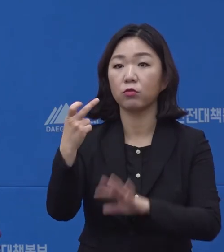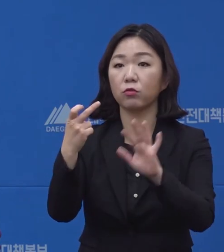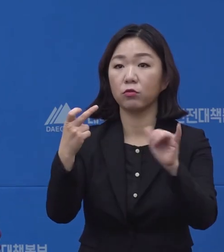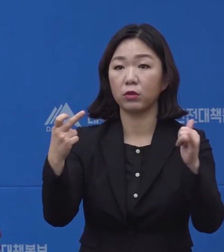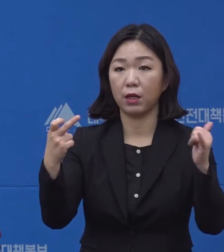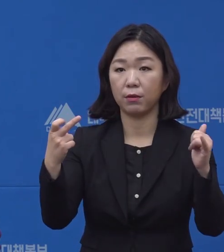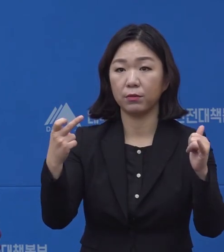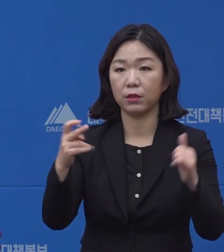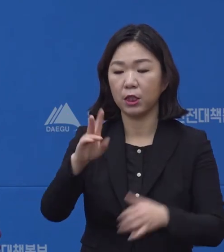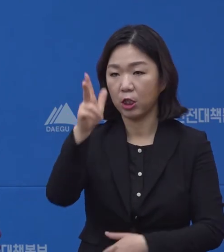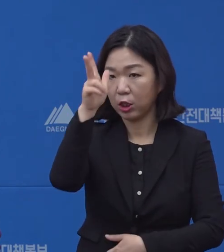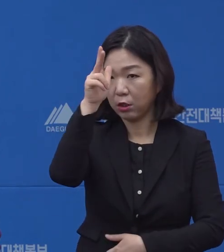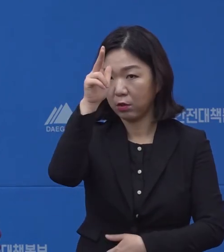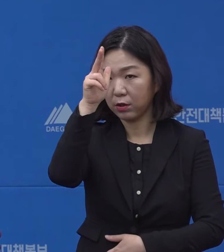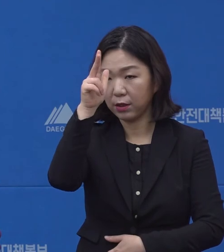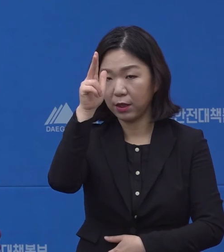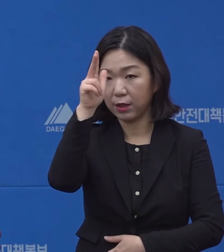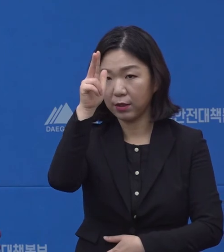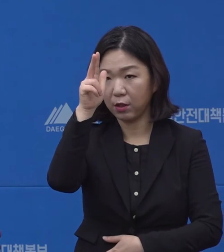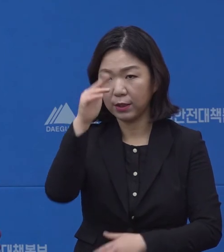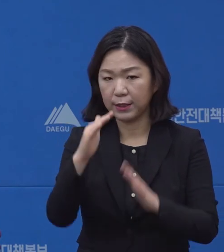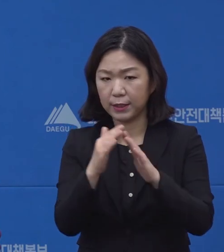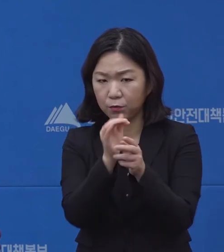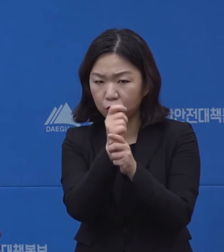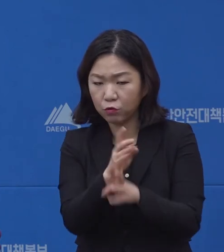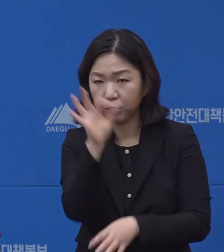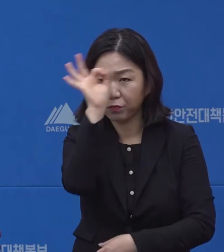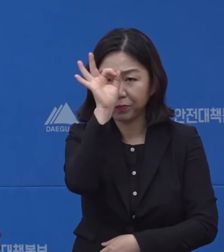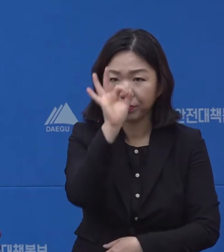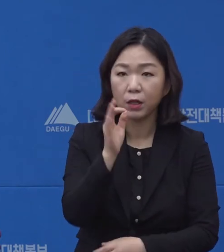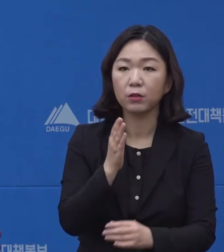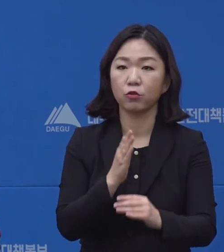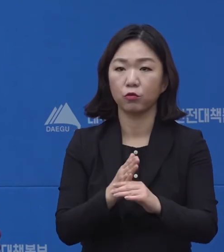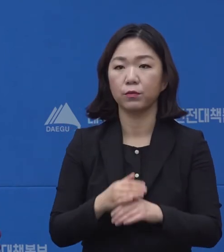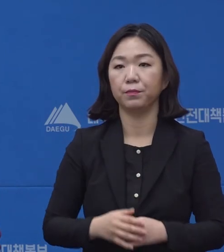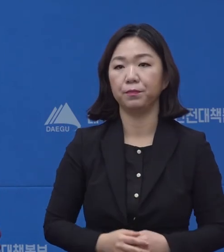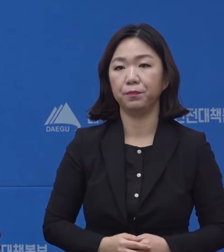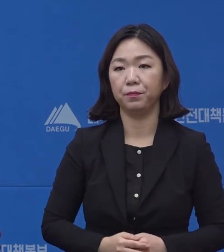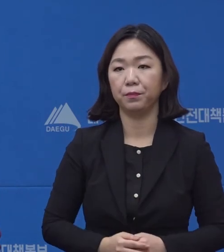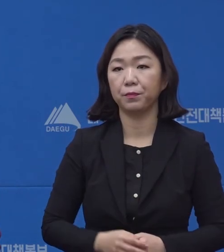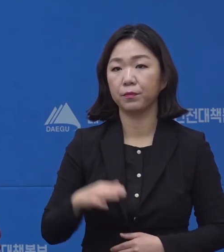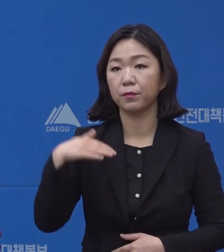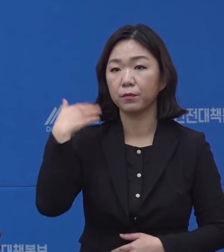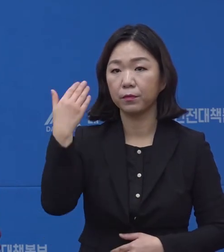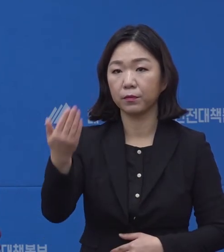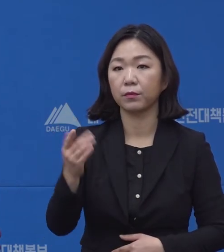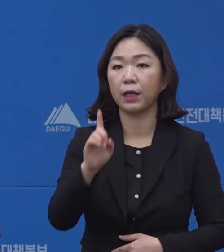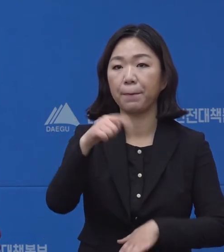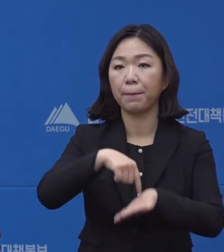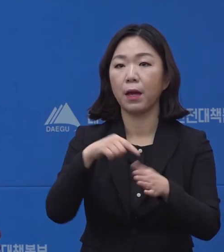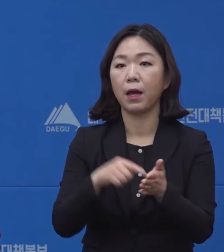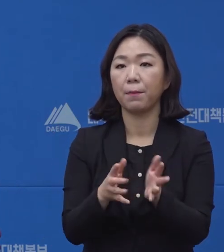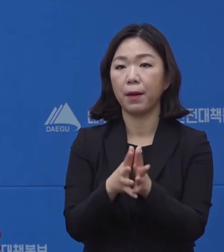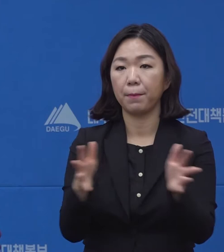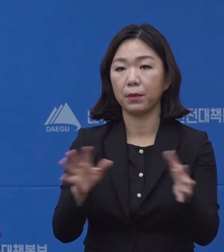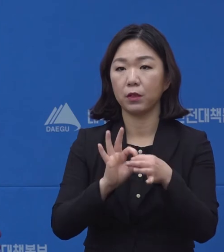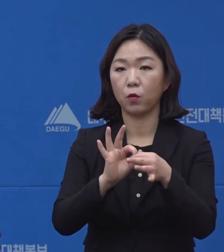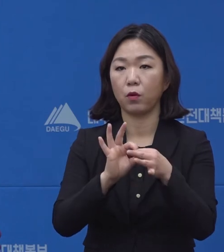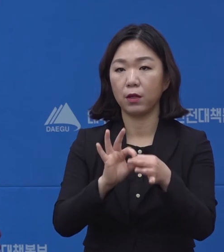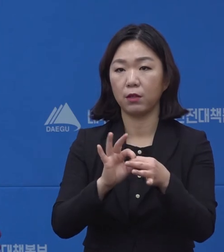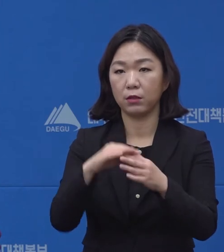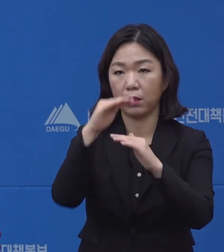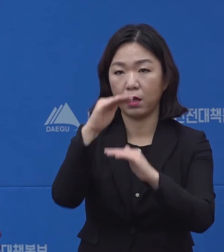대해서는 경찰에서 소재 파악 중에 있다는 보고를 드립니다. 다음은 한마음 아파트 관련